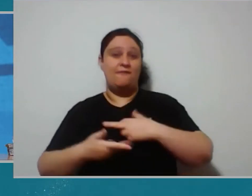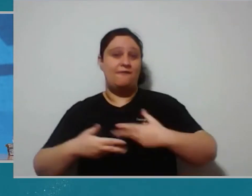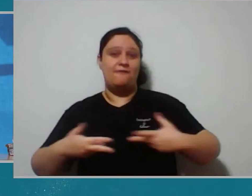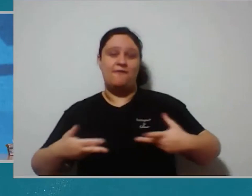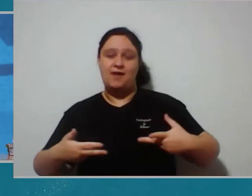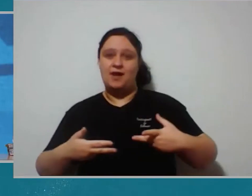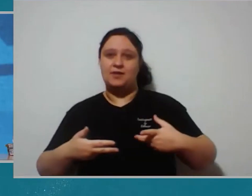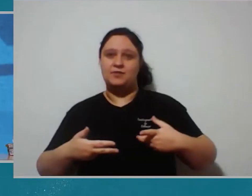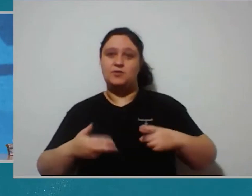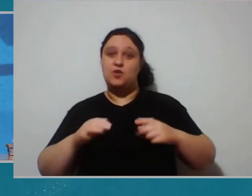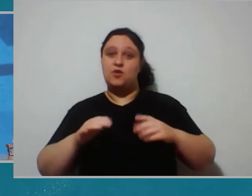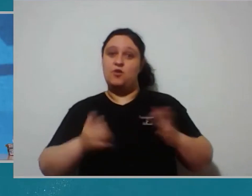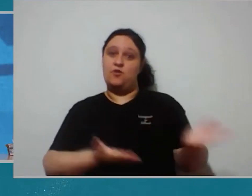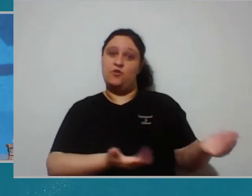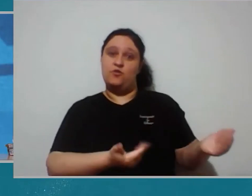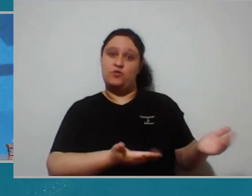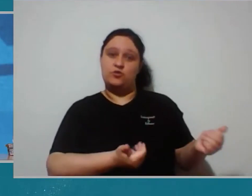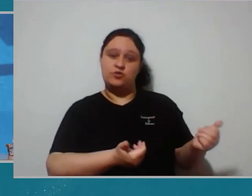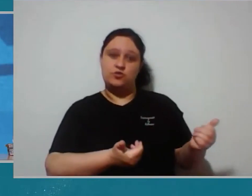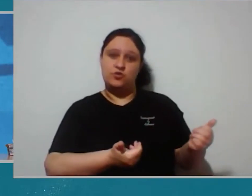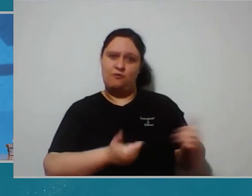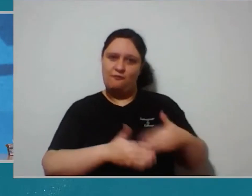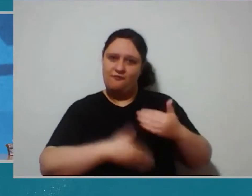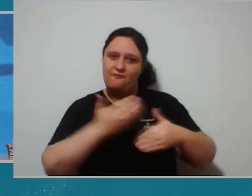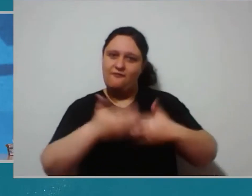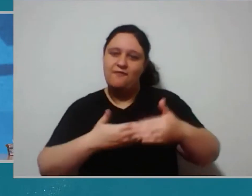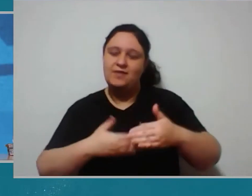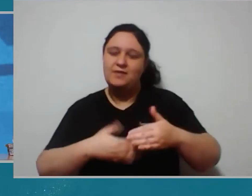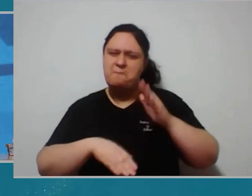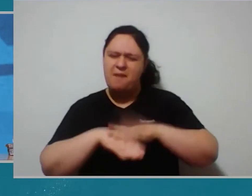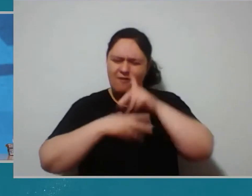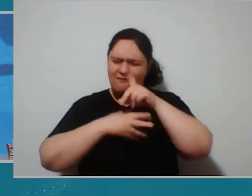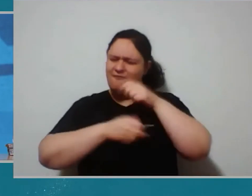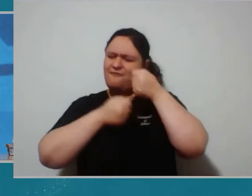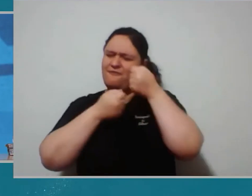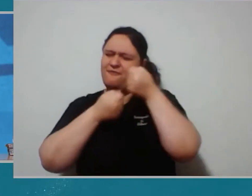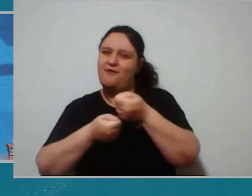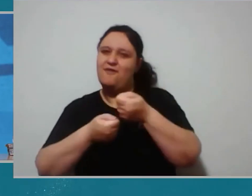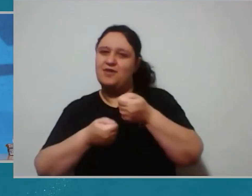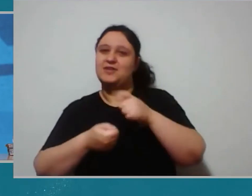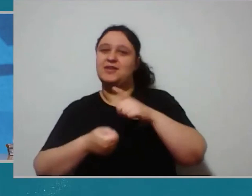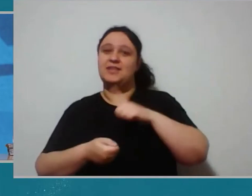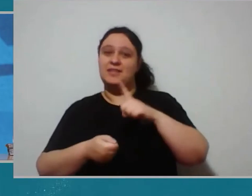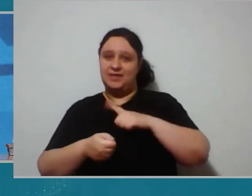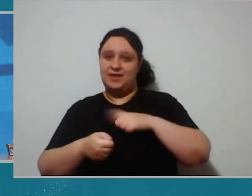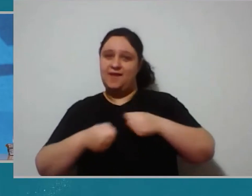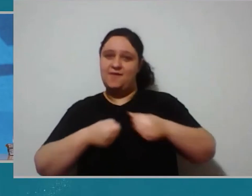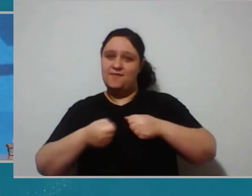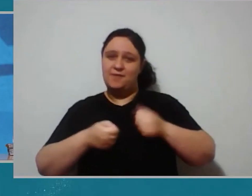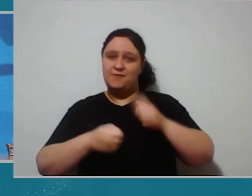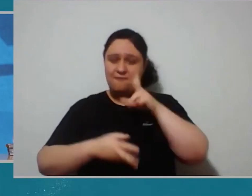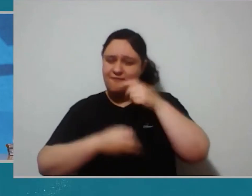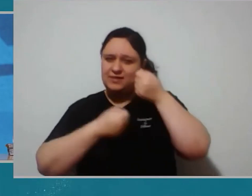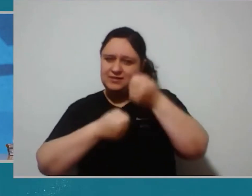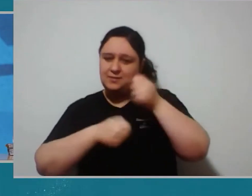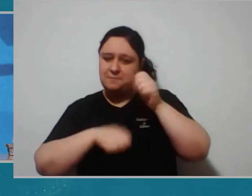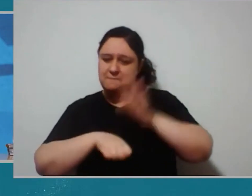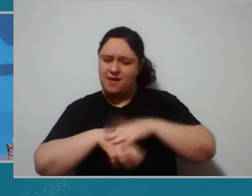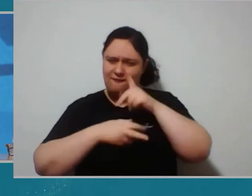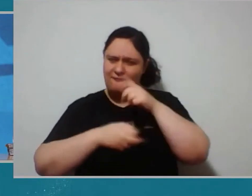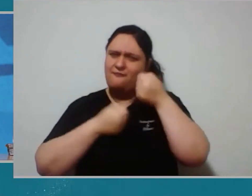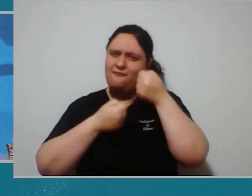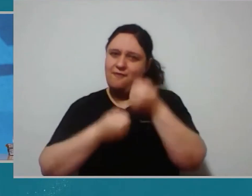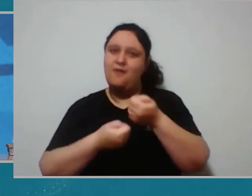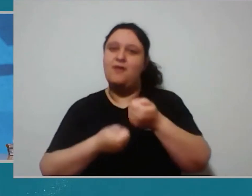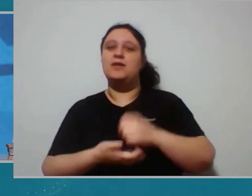Jovem turbinado, temos fábrica de vencedores turbinado, temos